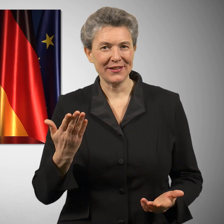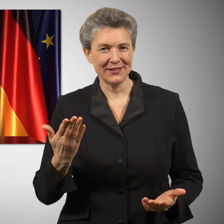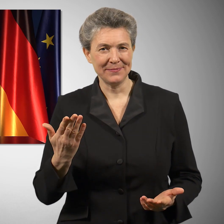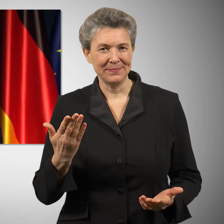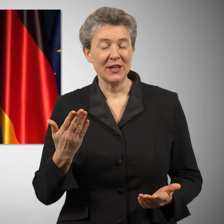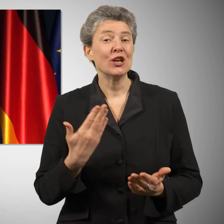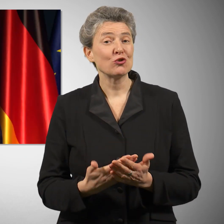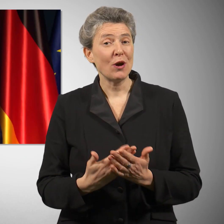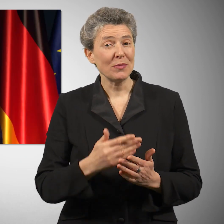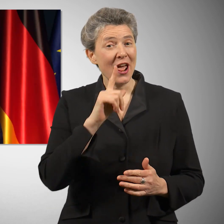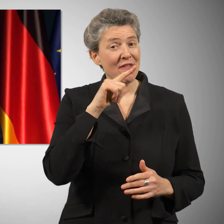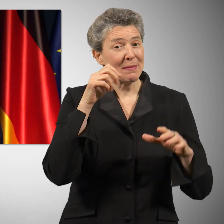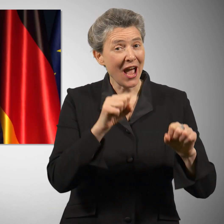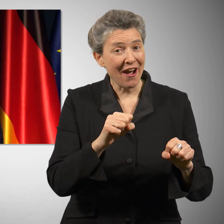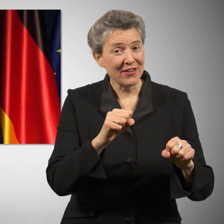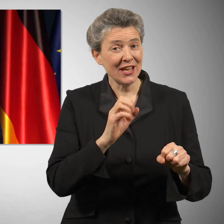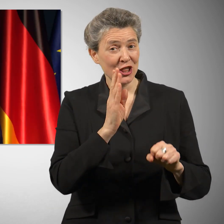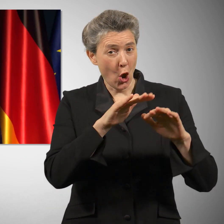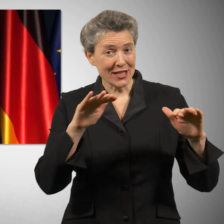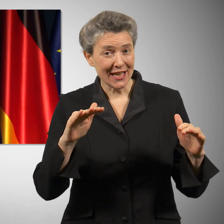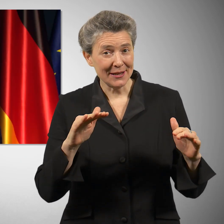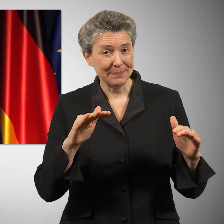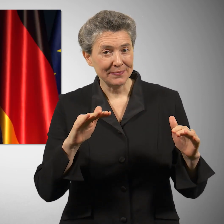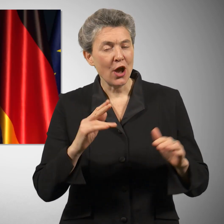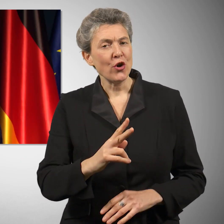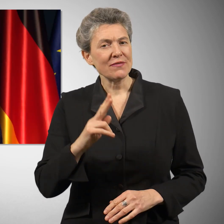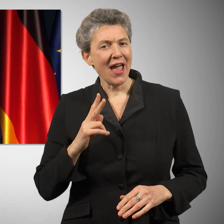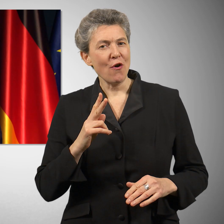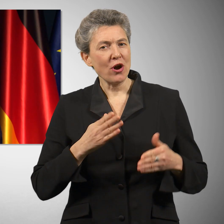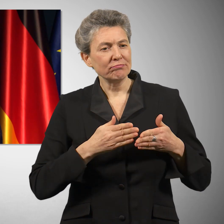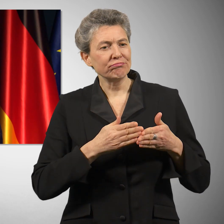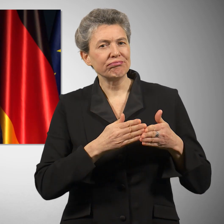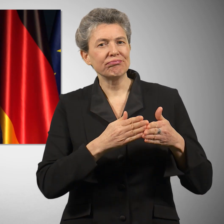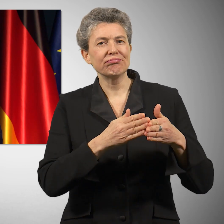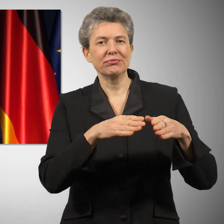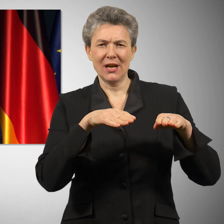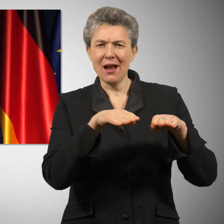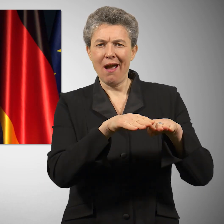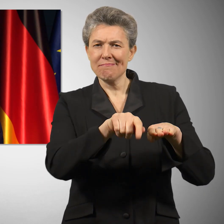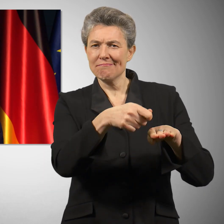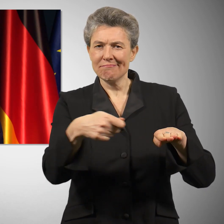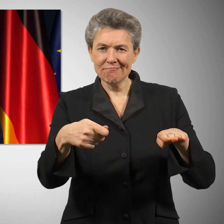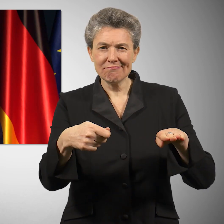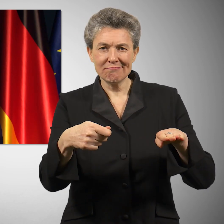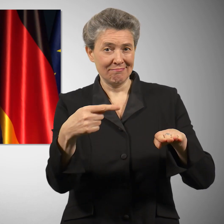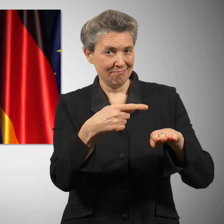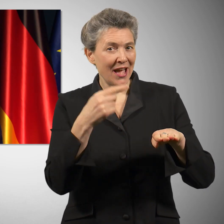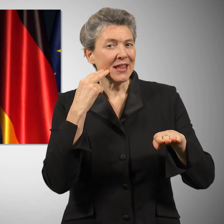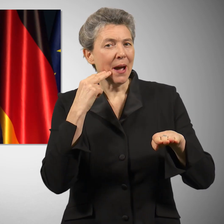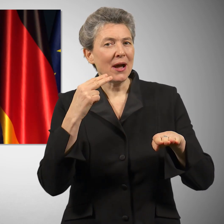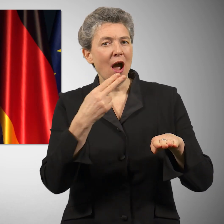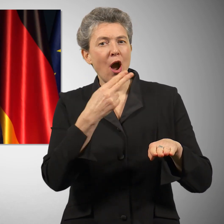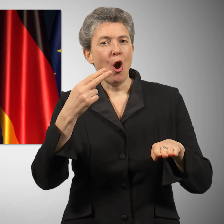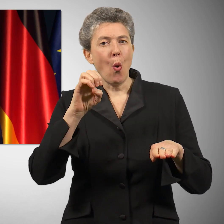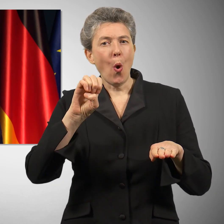Land. In Wilhelmshaven an der Nordsee zum Beispiel. Vor 2 Wochen hat dort die Höegh Esperanza festgemacht,